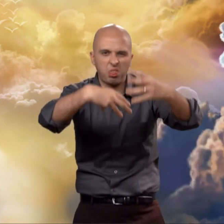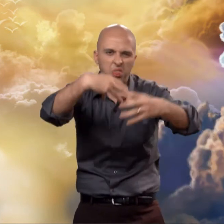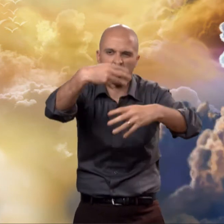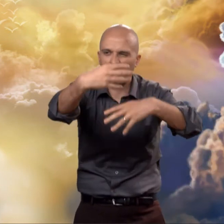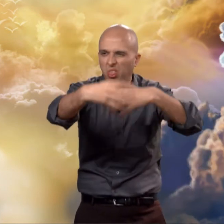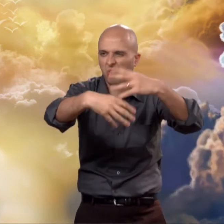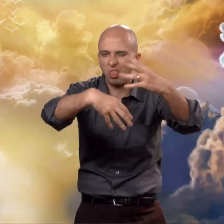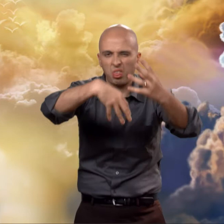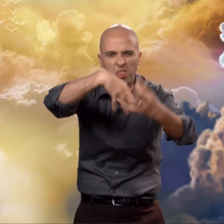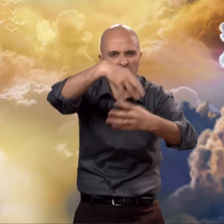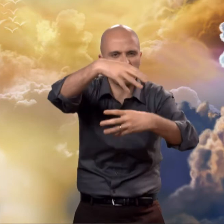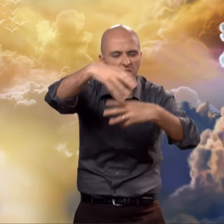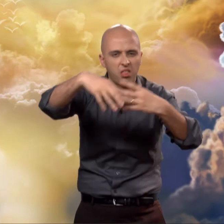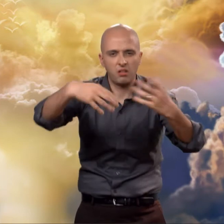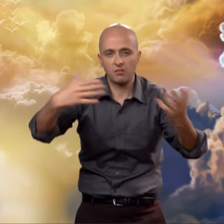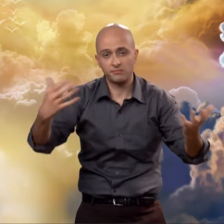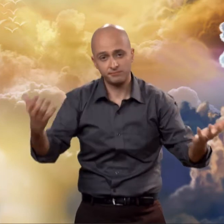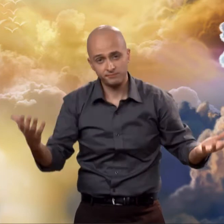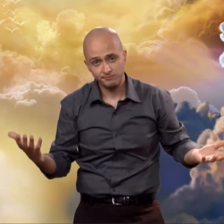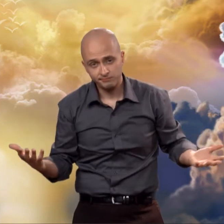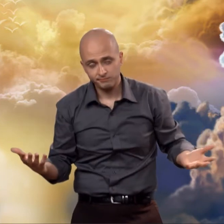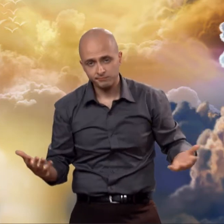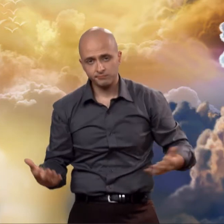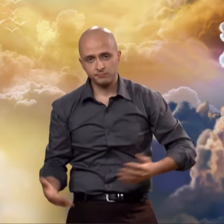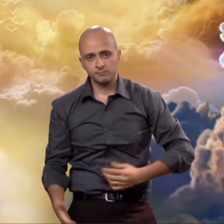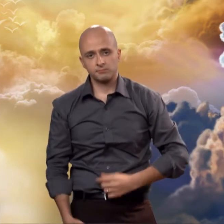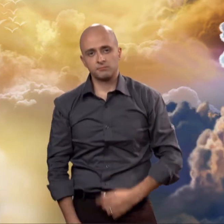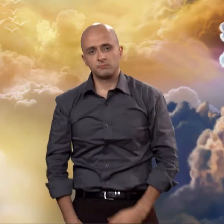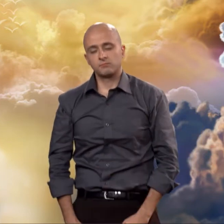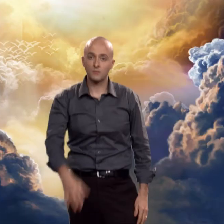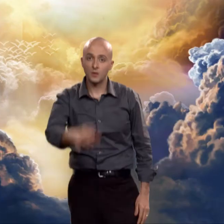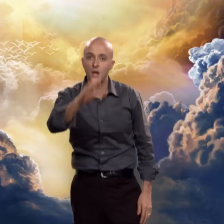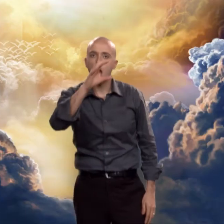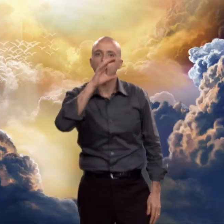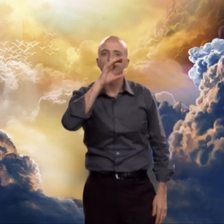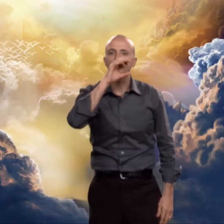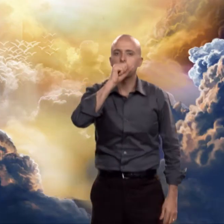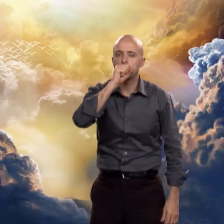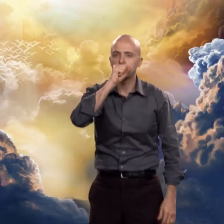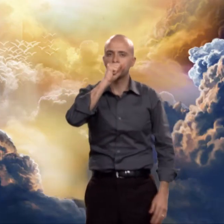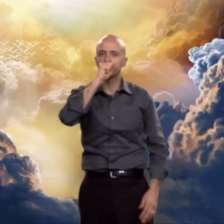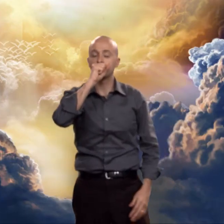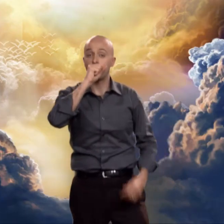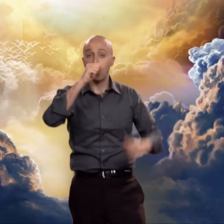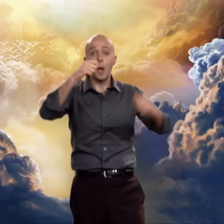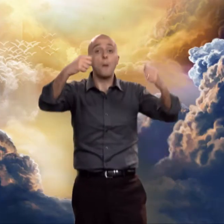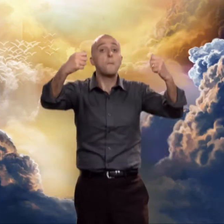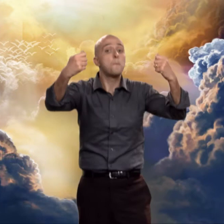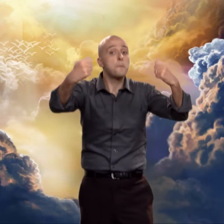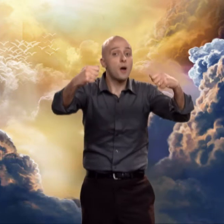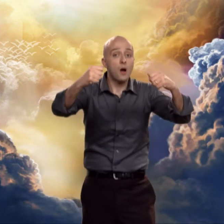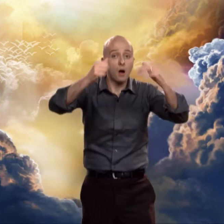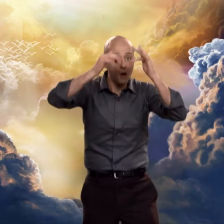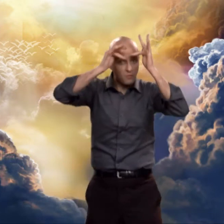que observemos o 4º mandamento, que trata do sábado. Restauração da verdade.